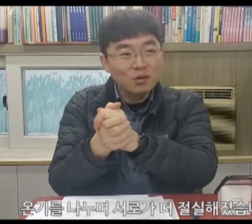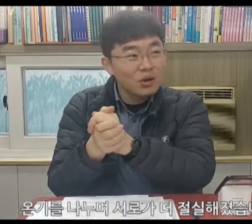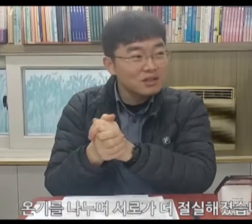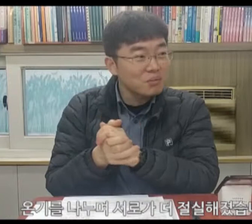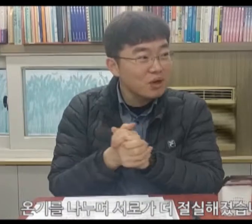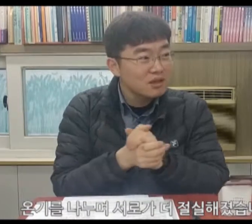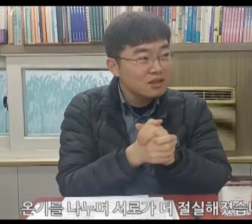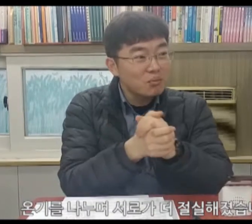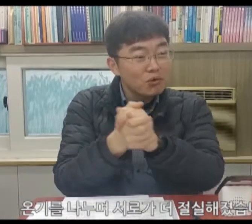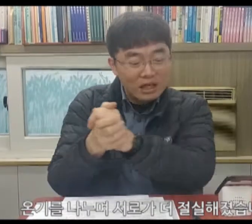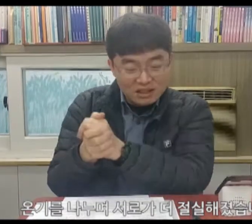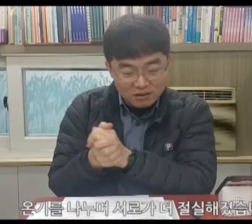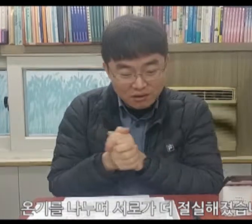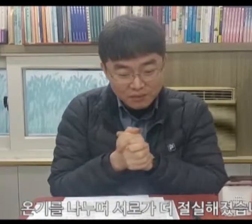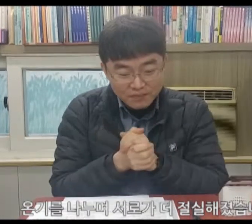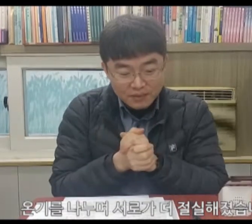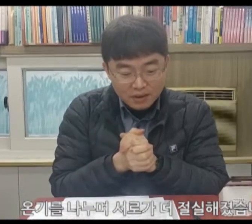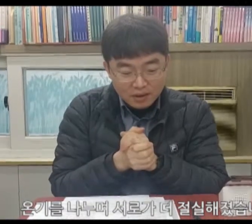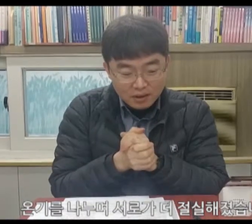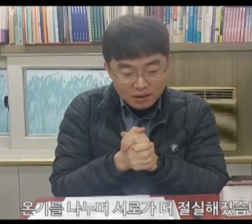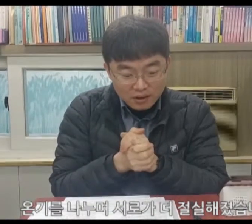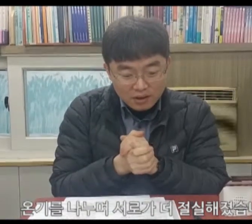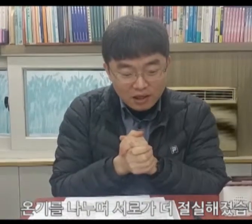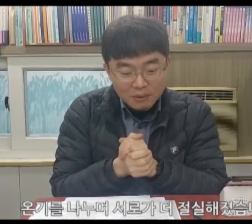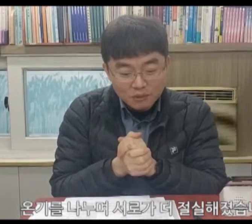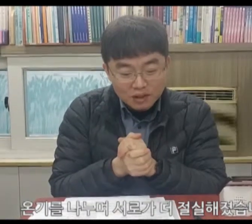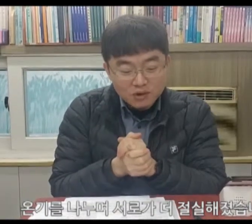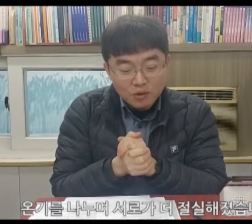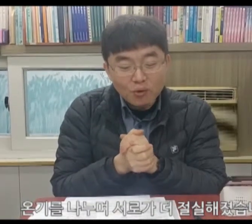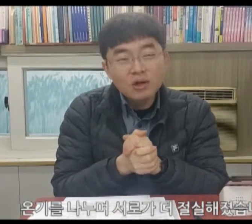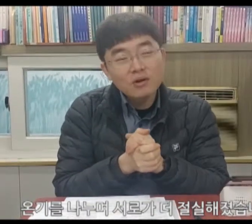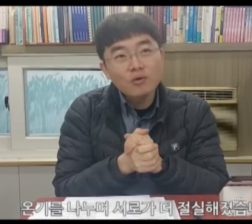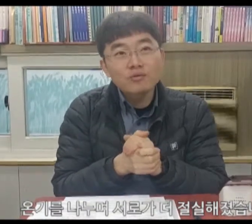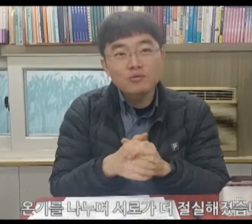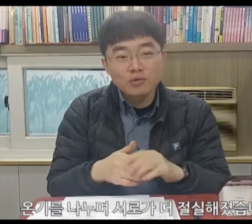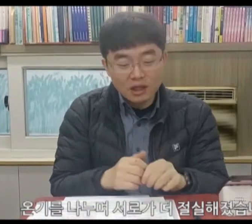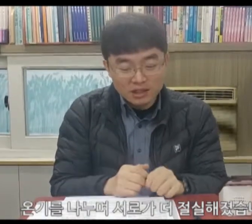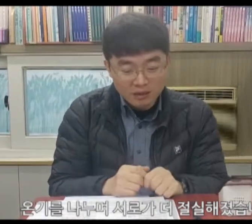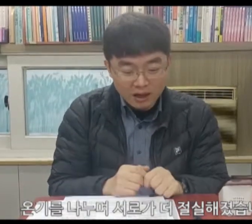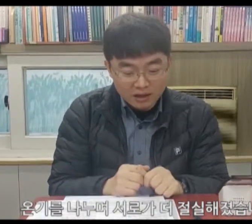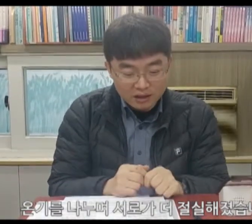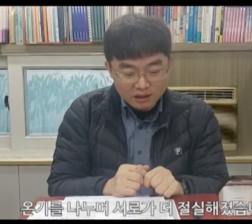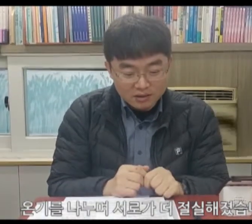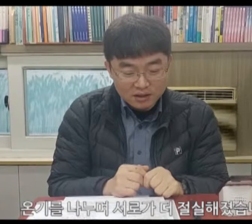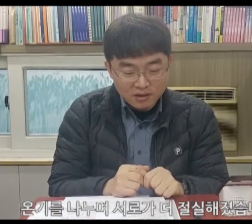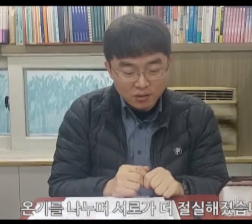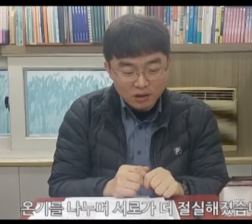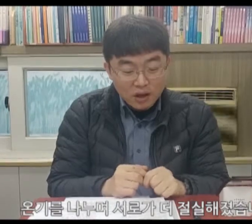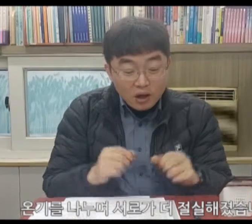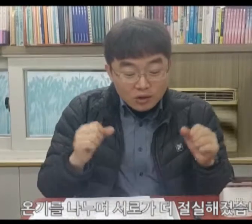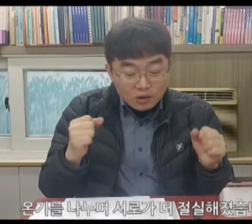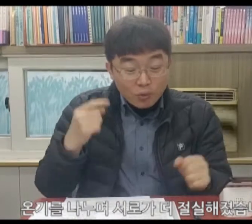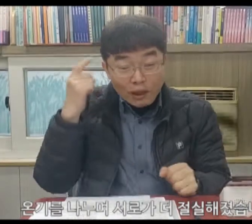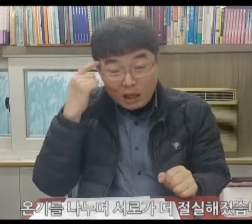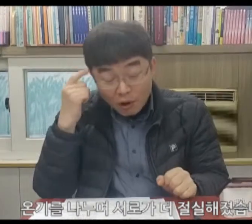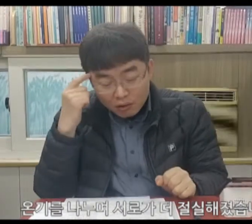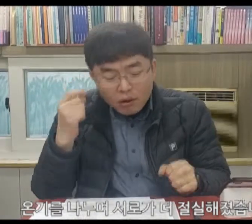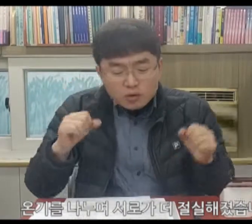서로가 침묵한 친을 가지는 거 라기보다 저는 이런 부분도 있겠지만 저 같은 경우는 왜냐면